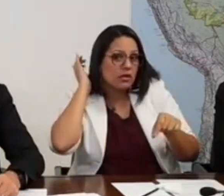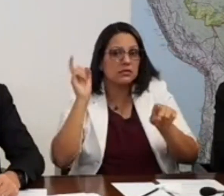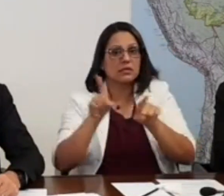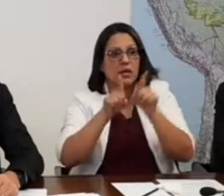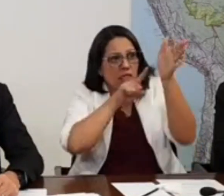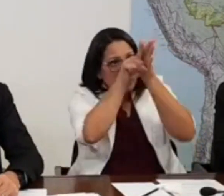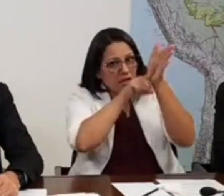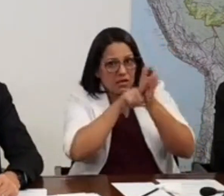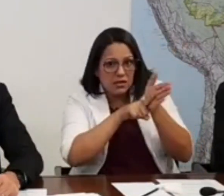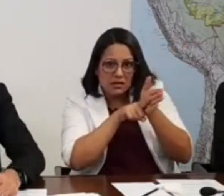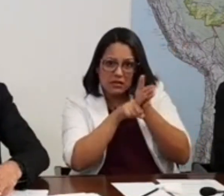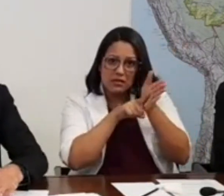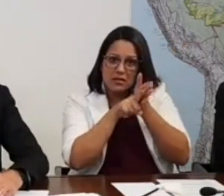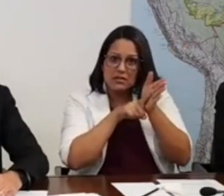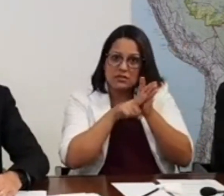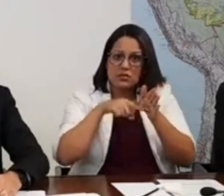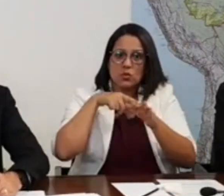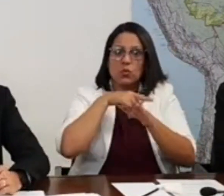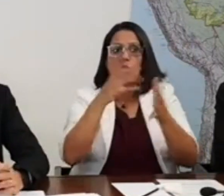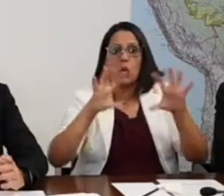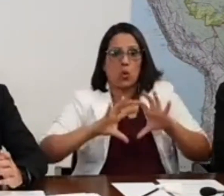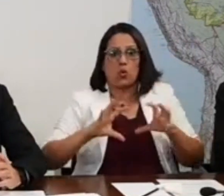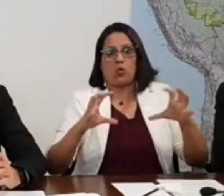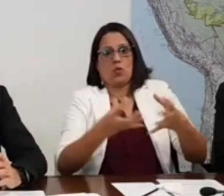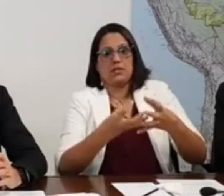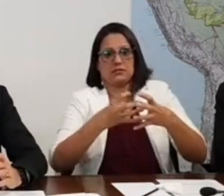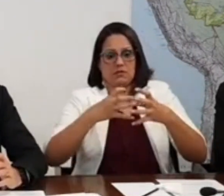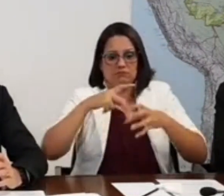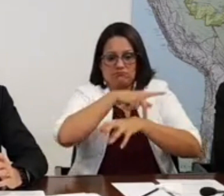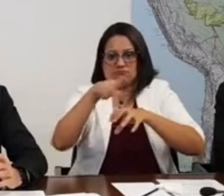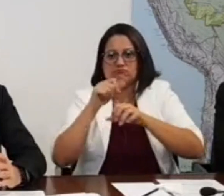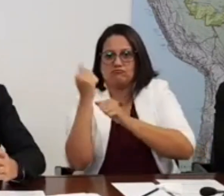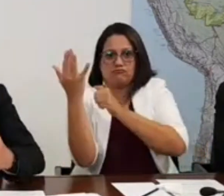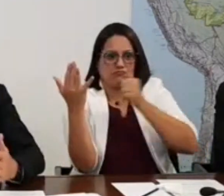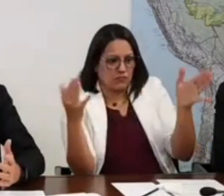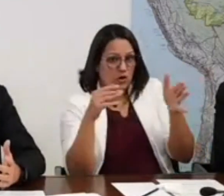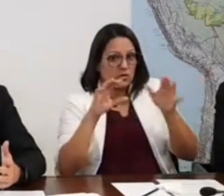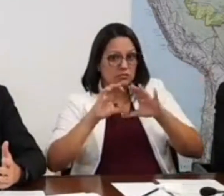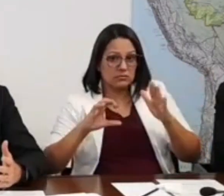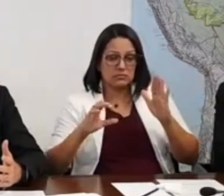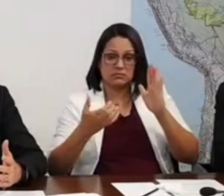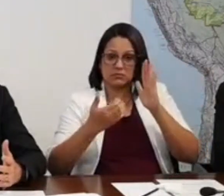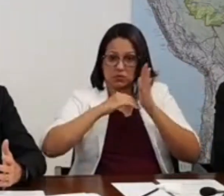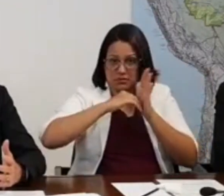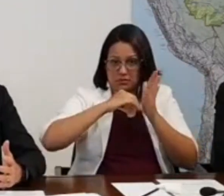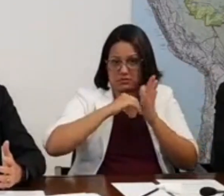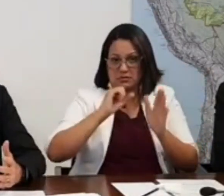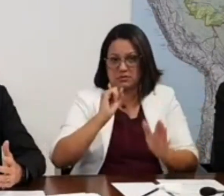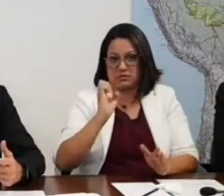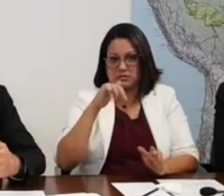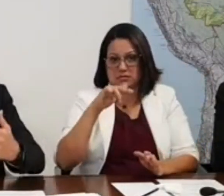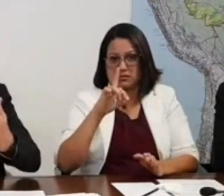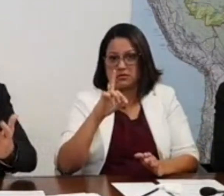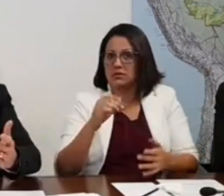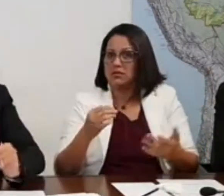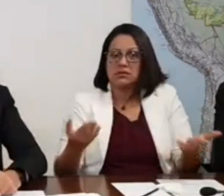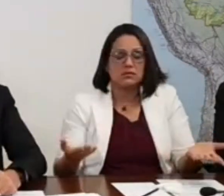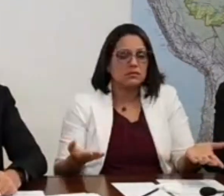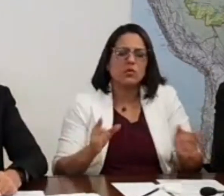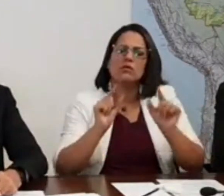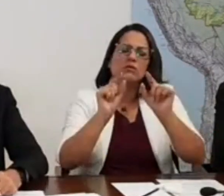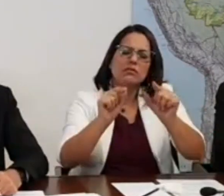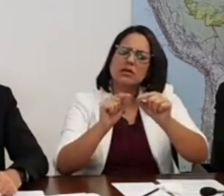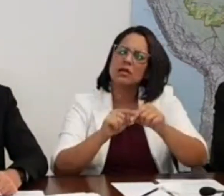de Relações Exteriores do Senado e depois pelo plenário do Senado também. Tá? E mais ainda, né? O que, que é